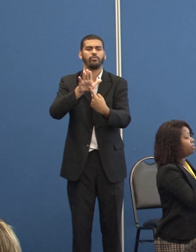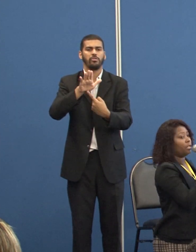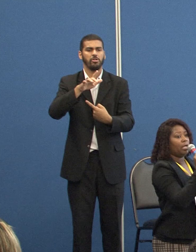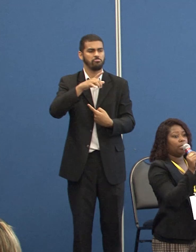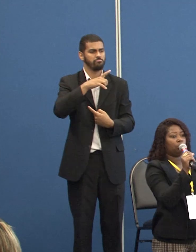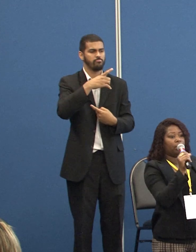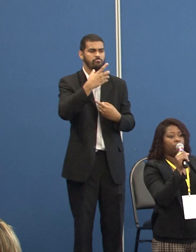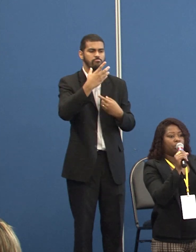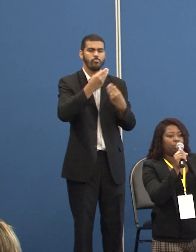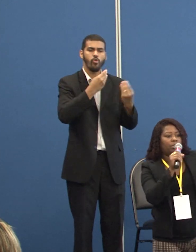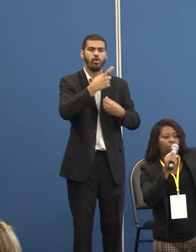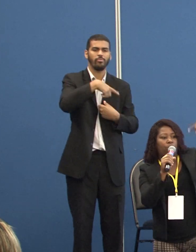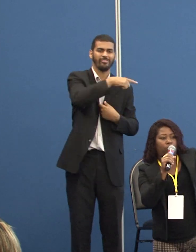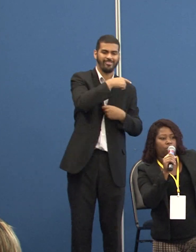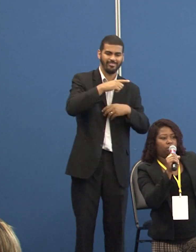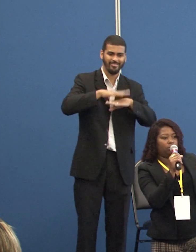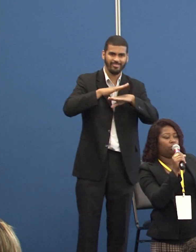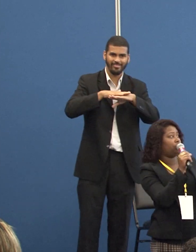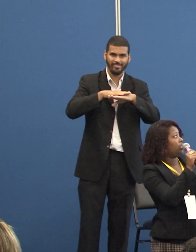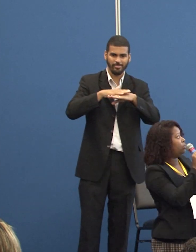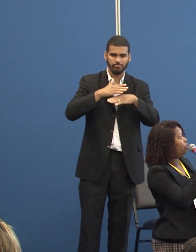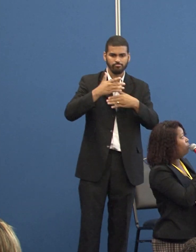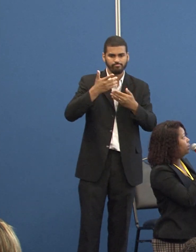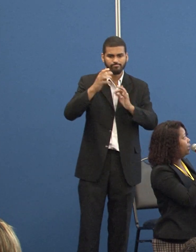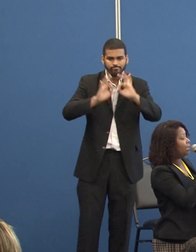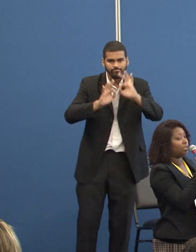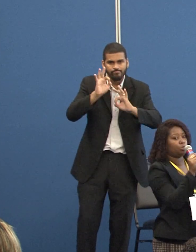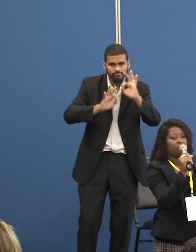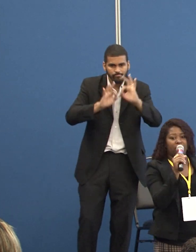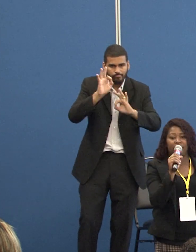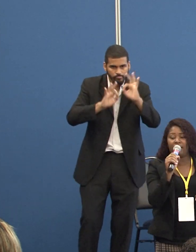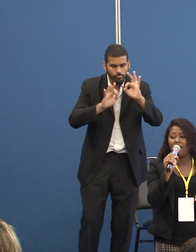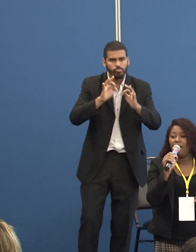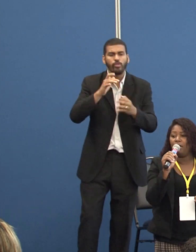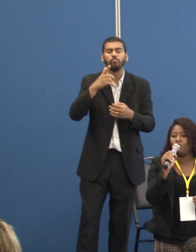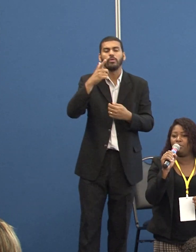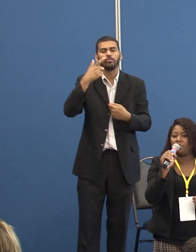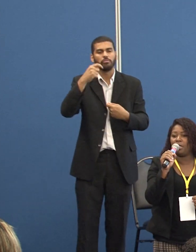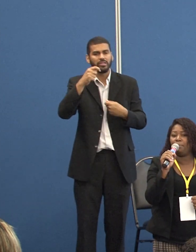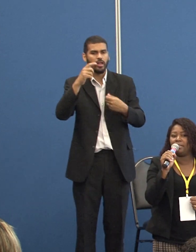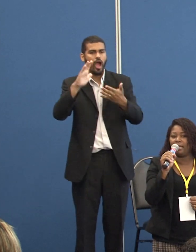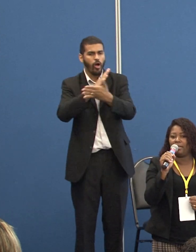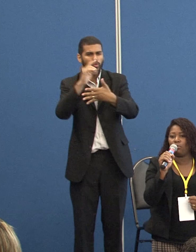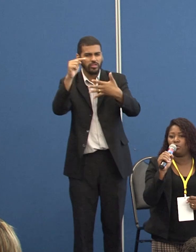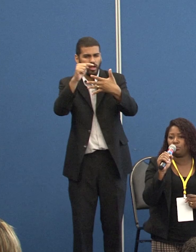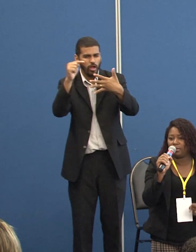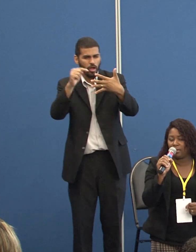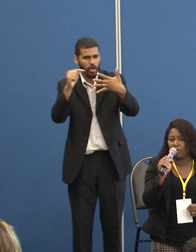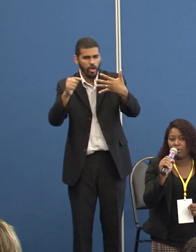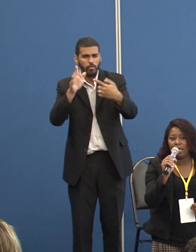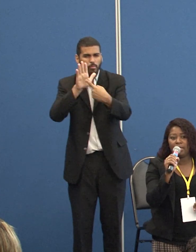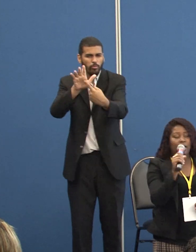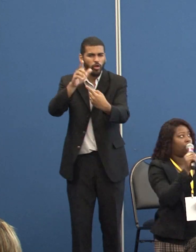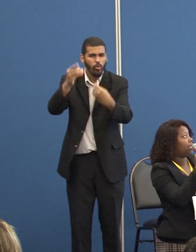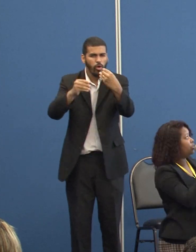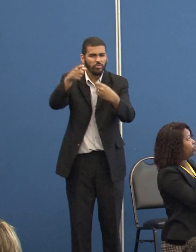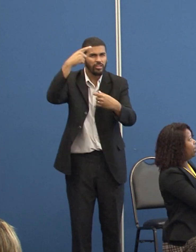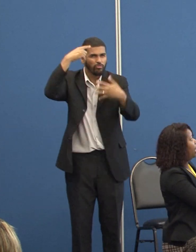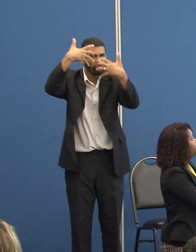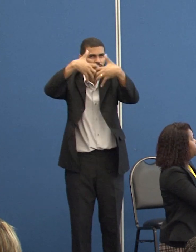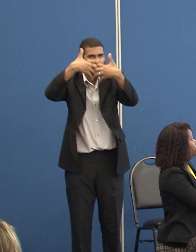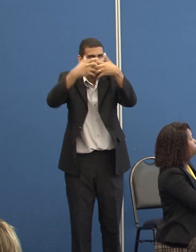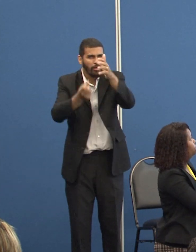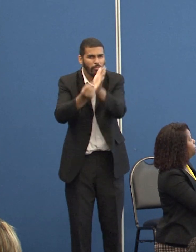posicionamento. Só que nós temos algumas sinalizações para fazer antes de vocês repensarem na construção da